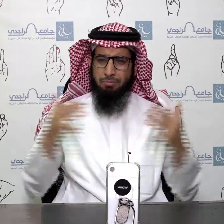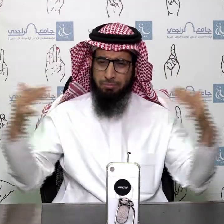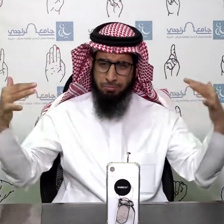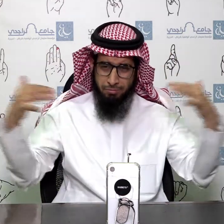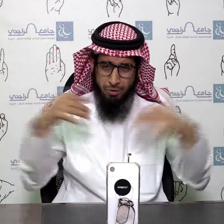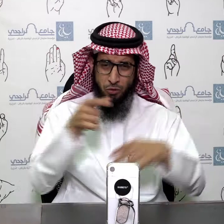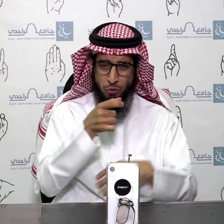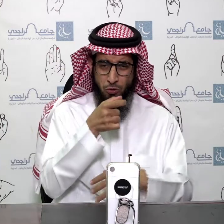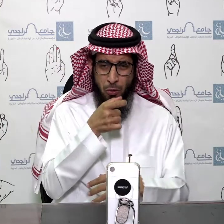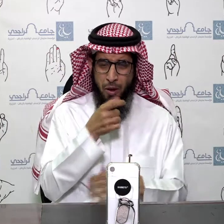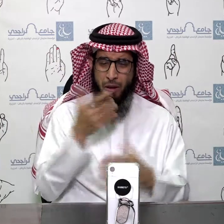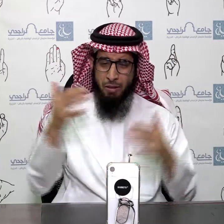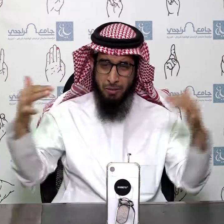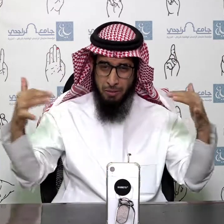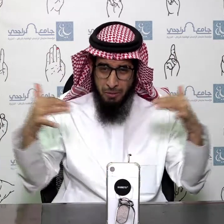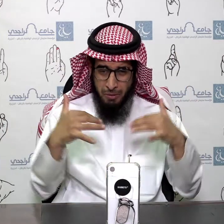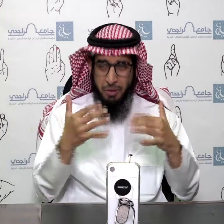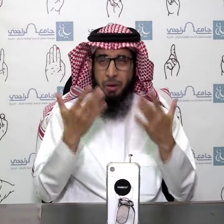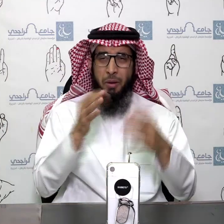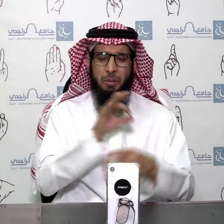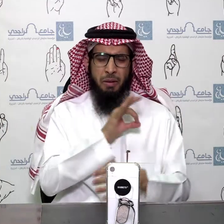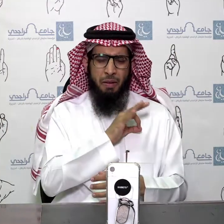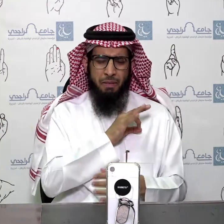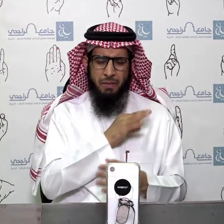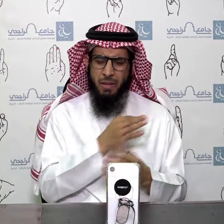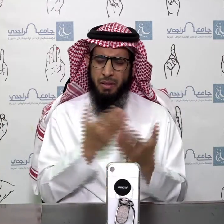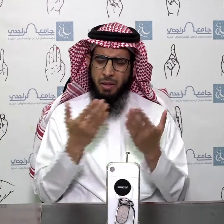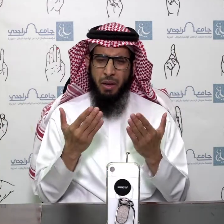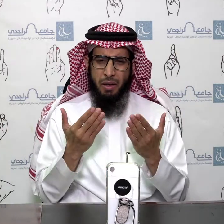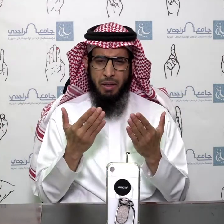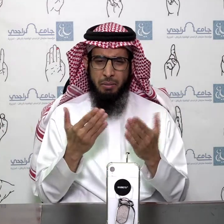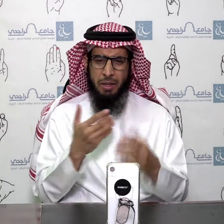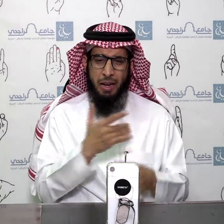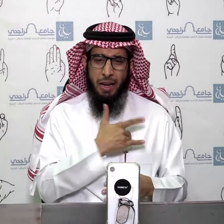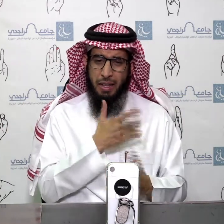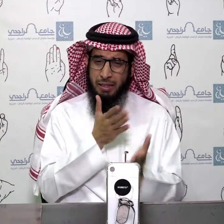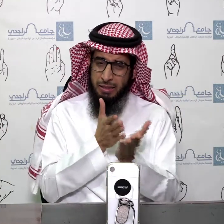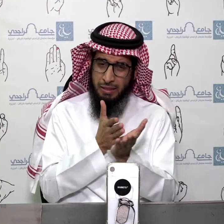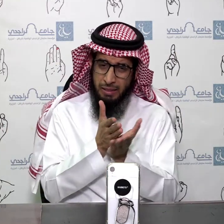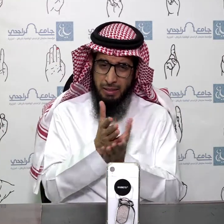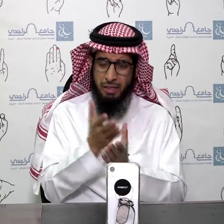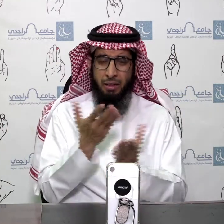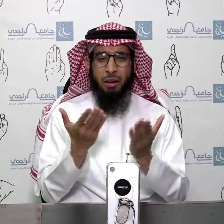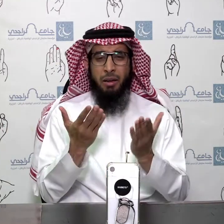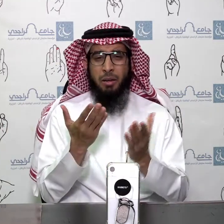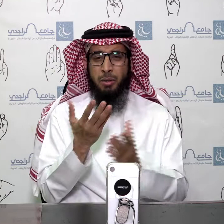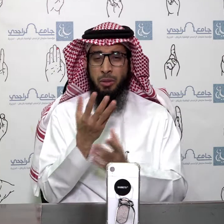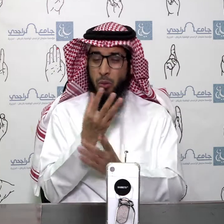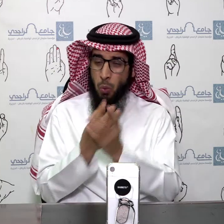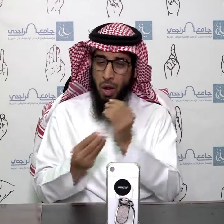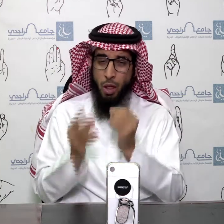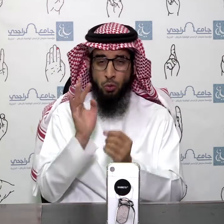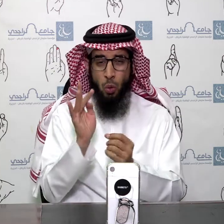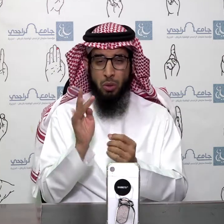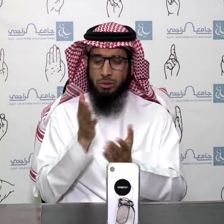بها ذنوبنا، تستر بها عيوبنا، تصلح بها نياتنا وذرياتنا وأزواجنا يا رب العالمين. اللهم